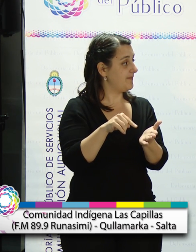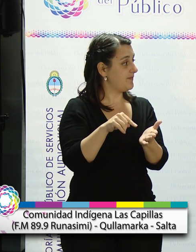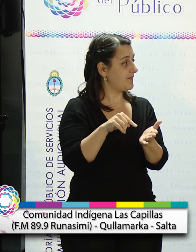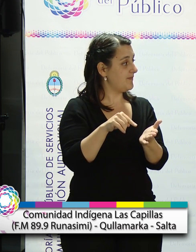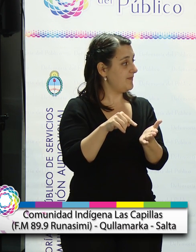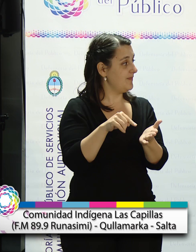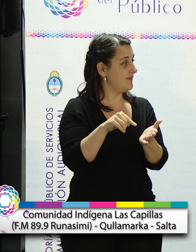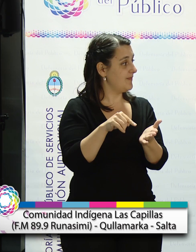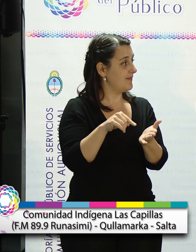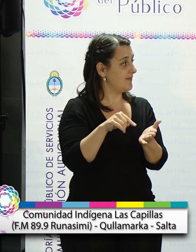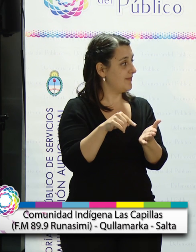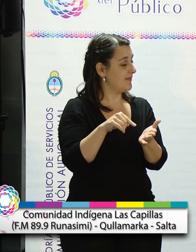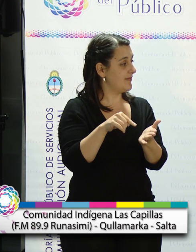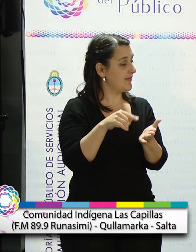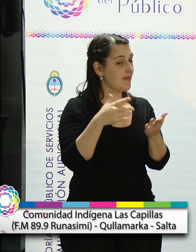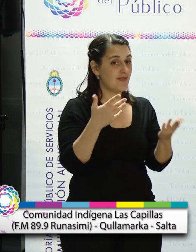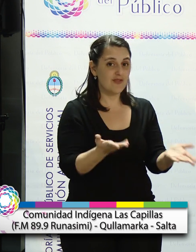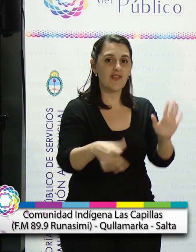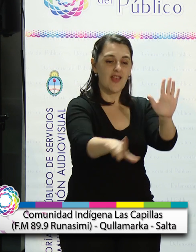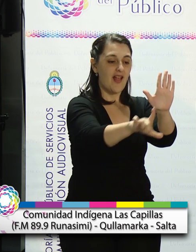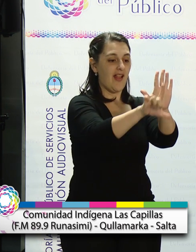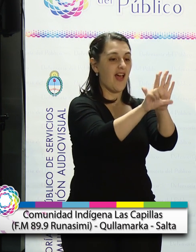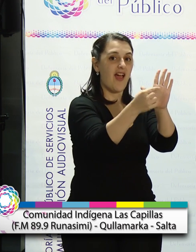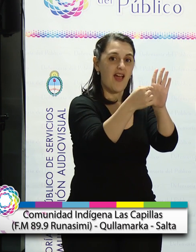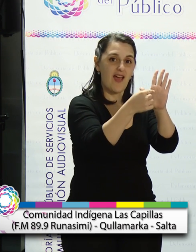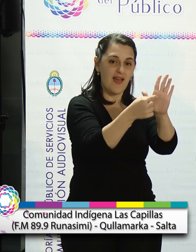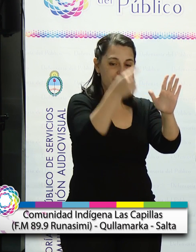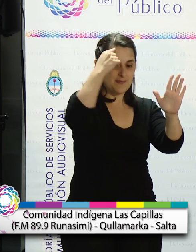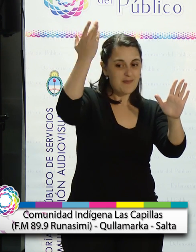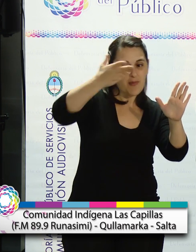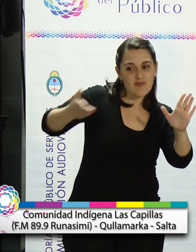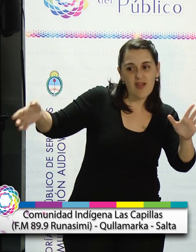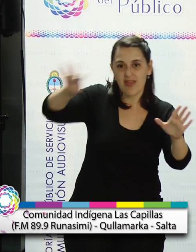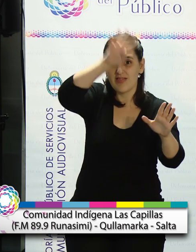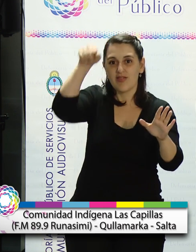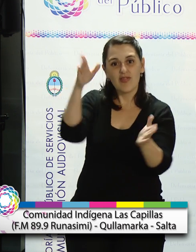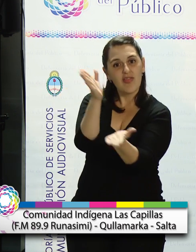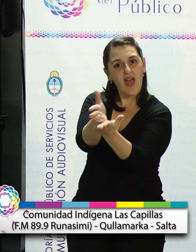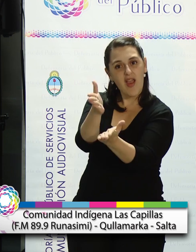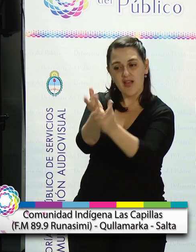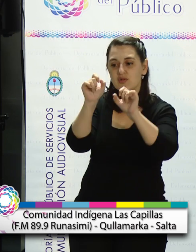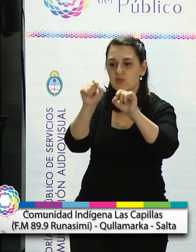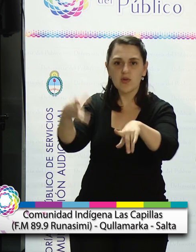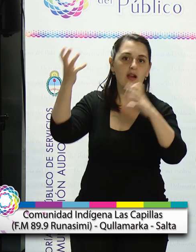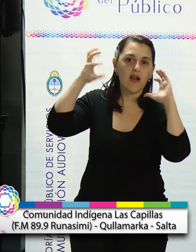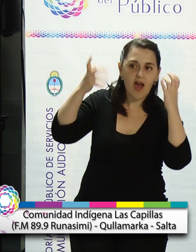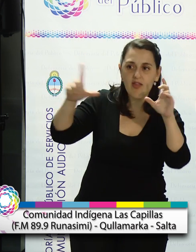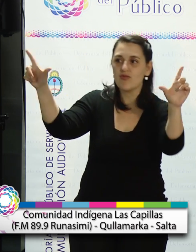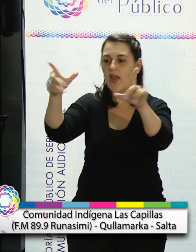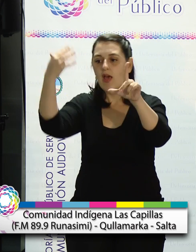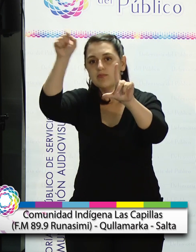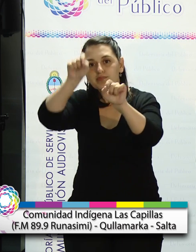Es para que esta ley reconociera el derecho de los pueblos indígenas a tener medios de comunicación